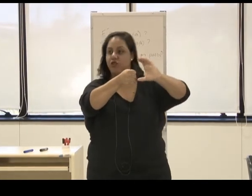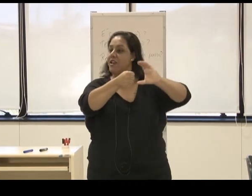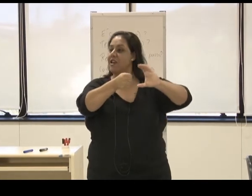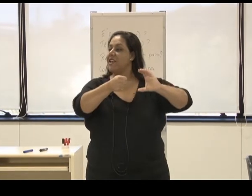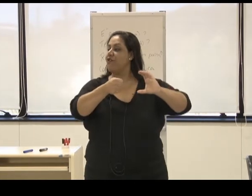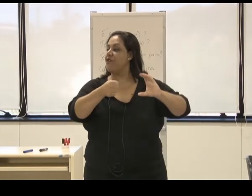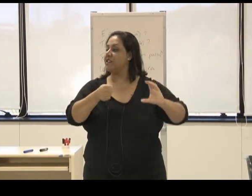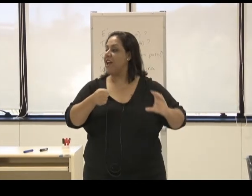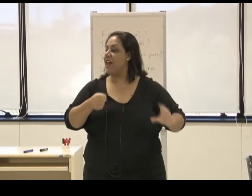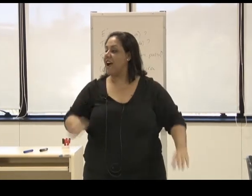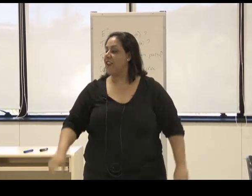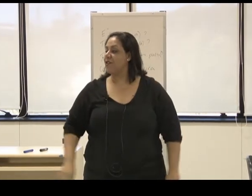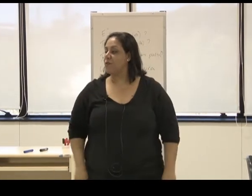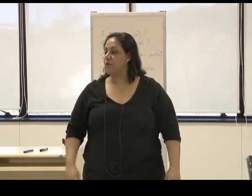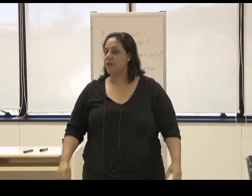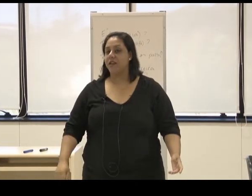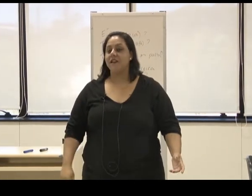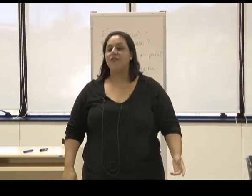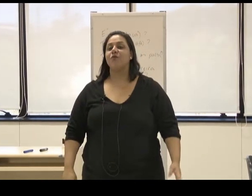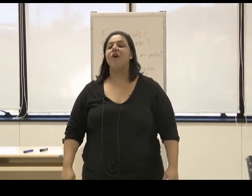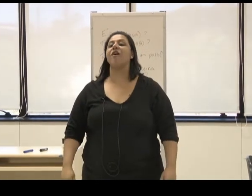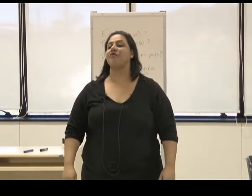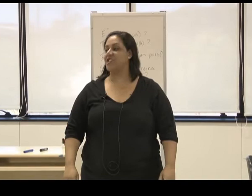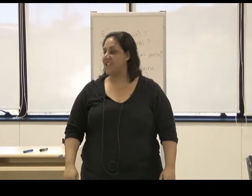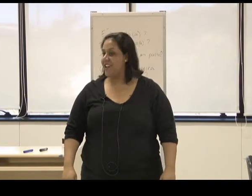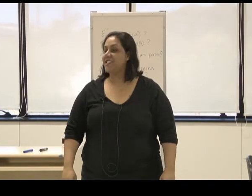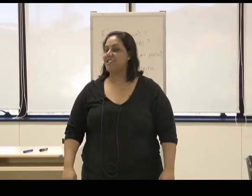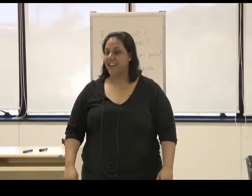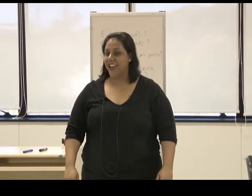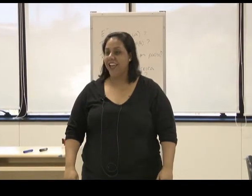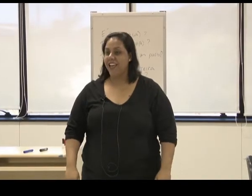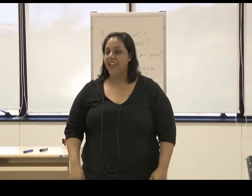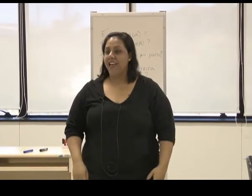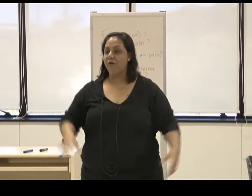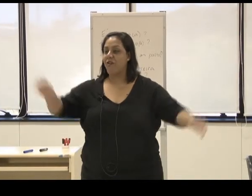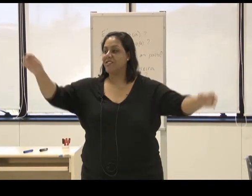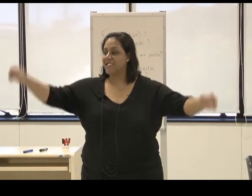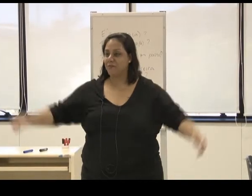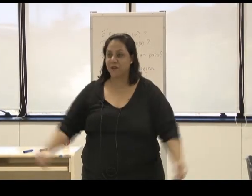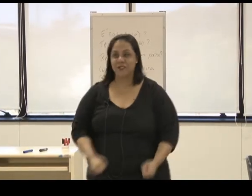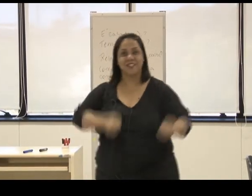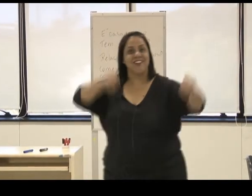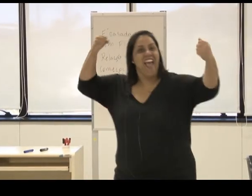E fez aquela cara do tipo, não é um refrigerante, né? É uma coisa que tipo, as pessoas falam,